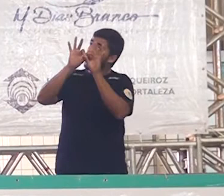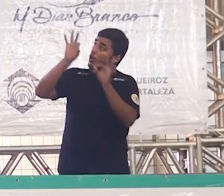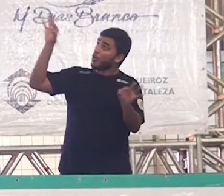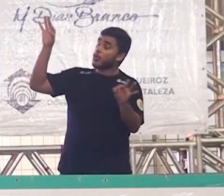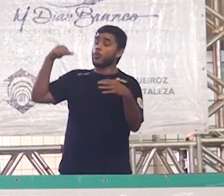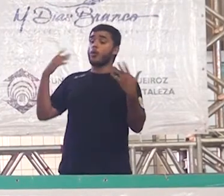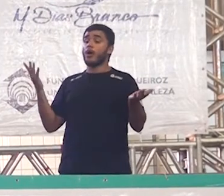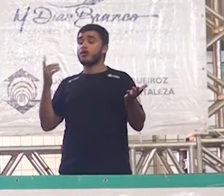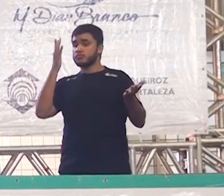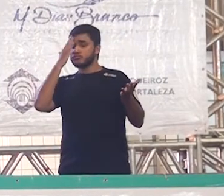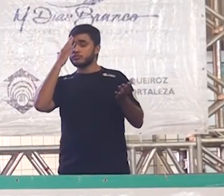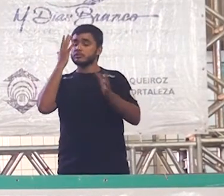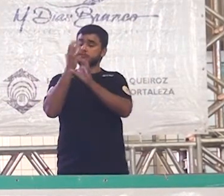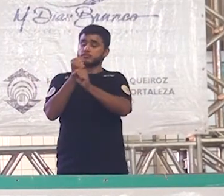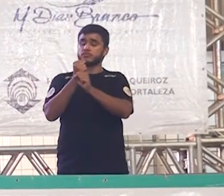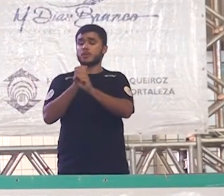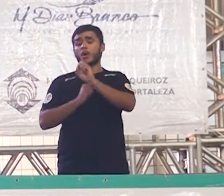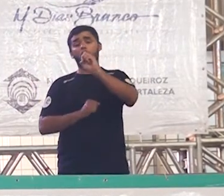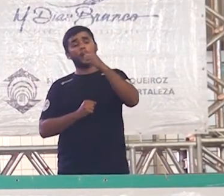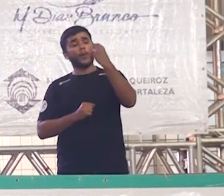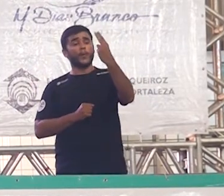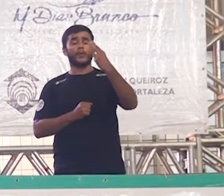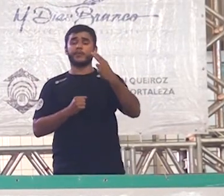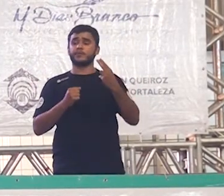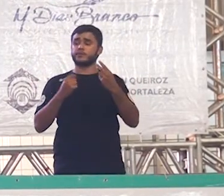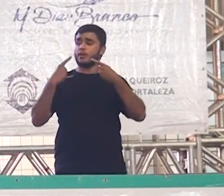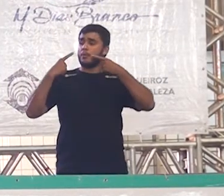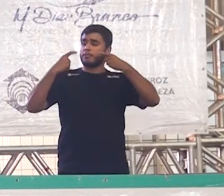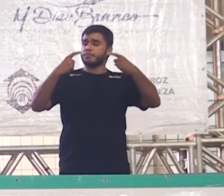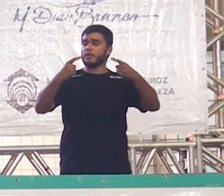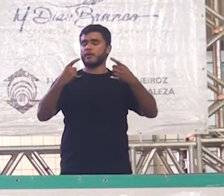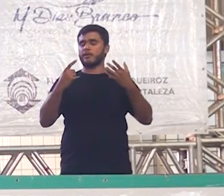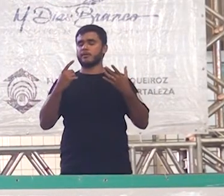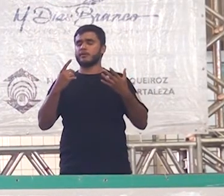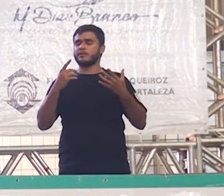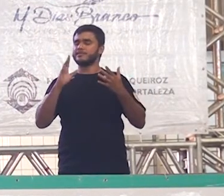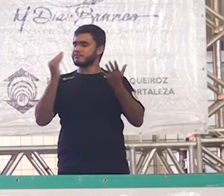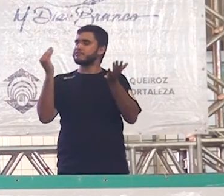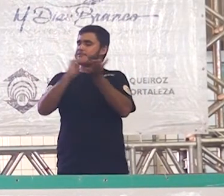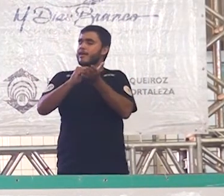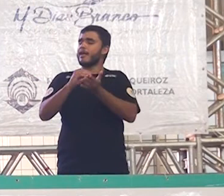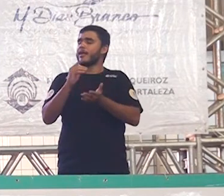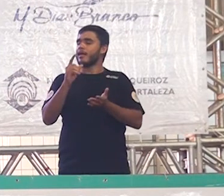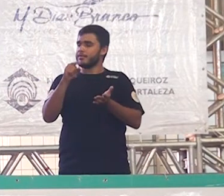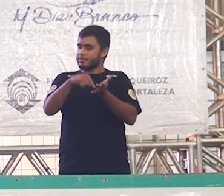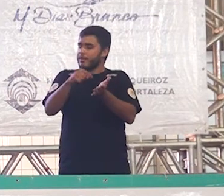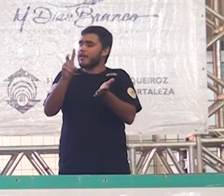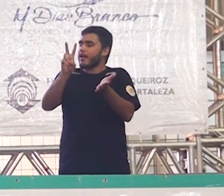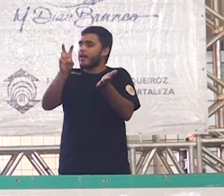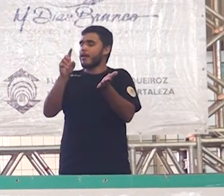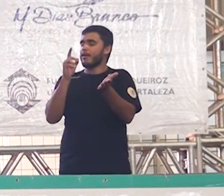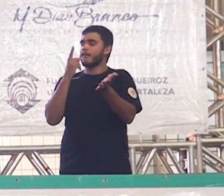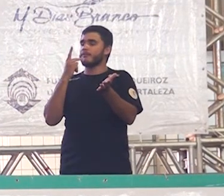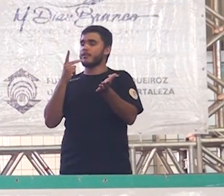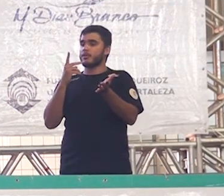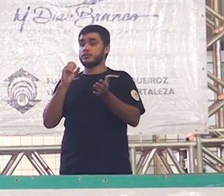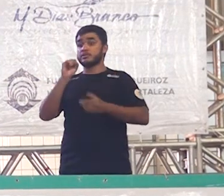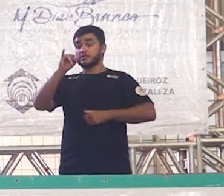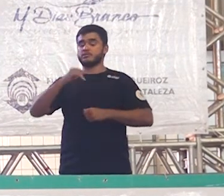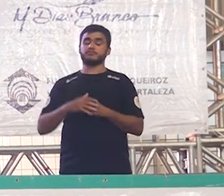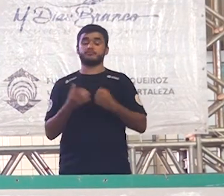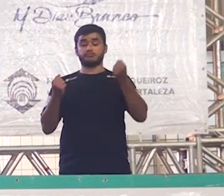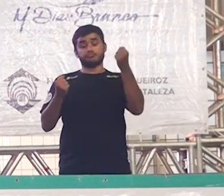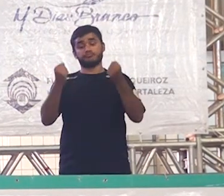que vai acontecer? Ou uma questão que já caiu no Enem, de você ter um carro com teto solar, uma criança ia jogar